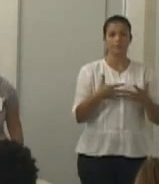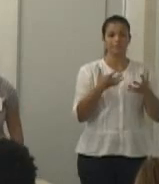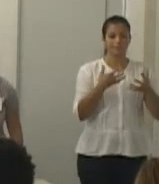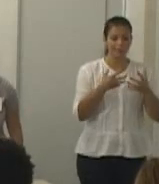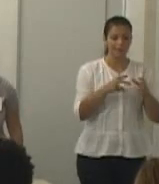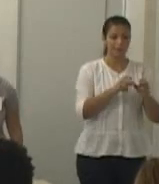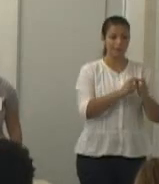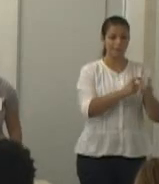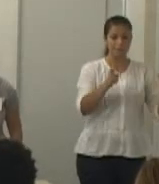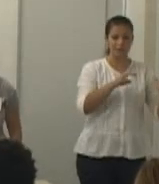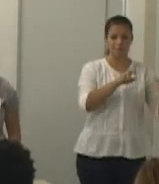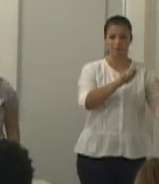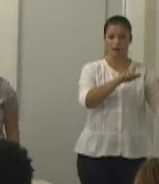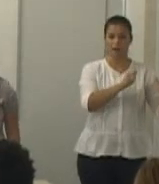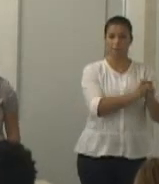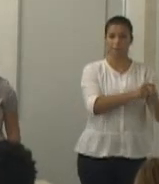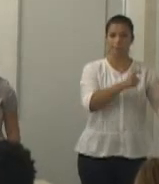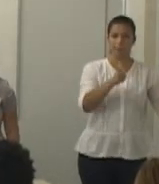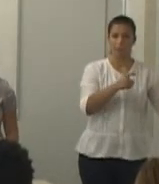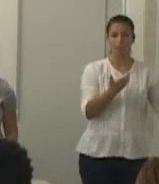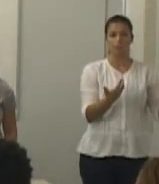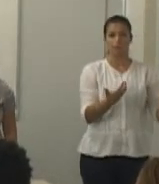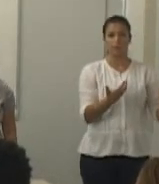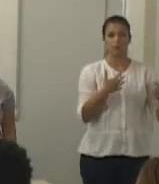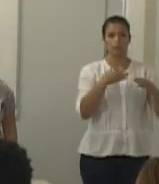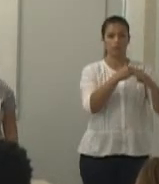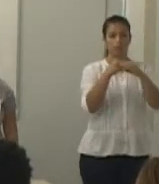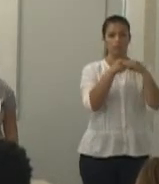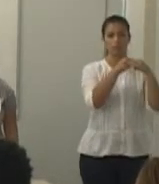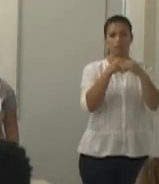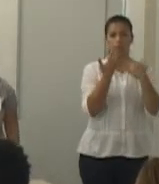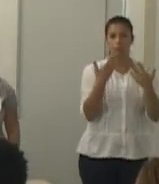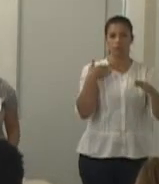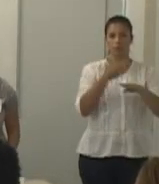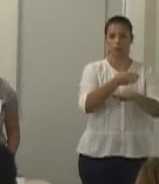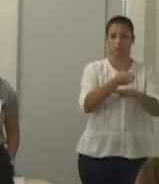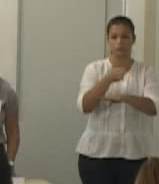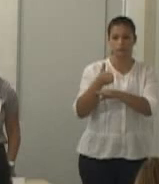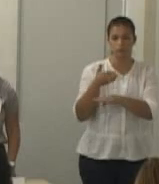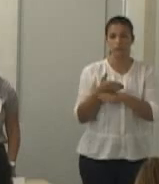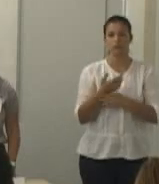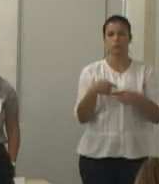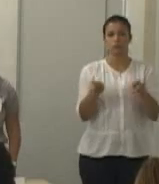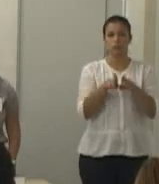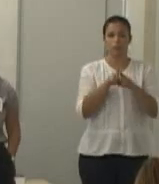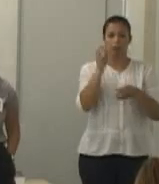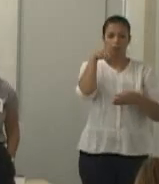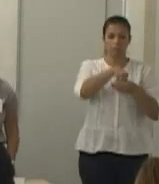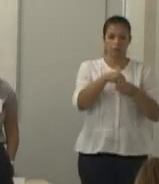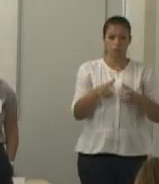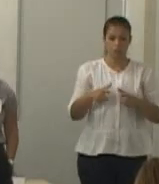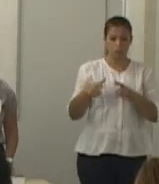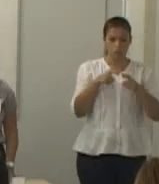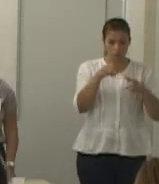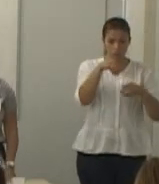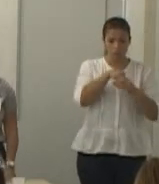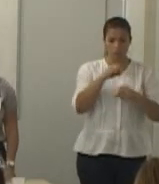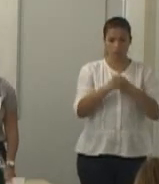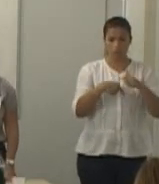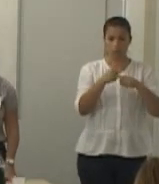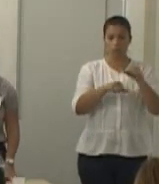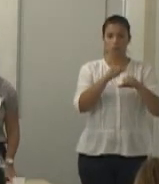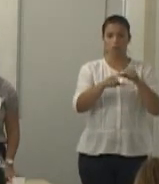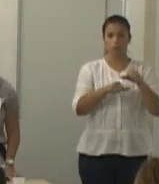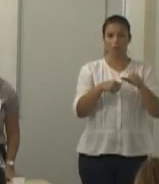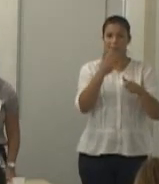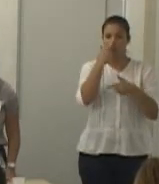vagas de expansão no número de vagas de democratização do acesso de interiorização essas forças conservadoras